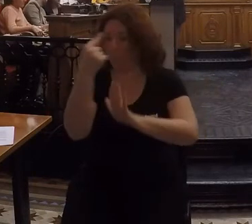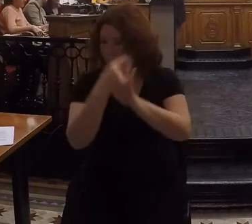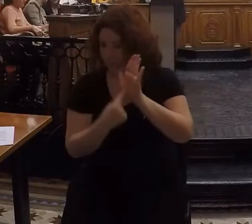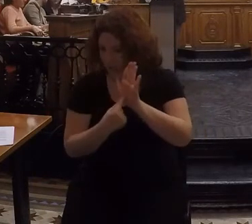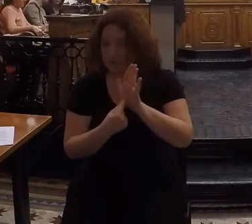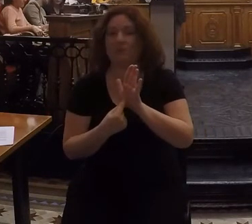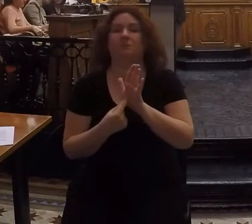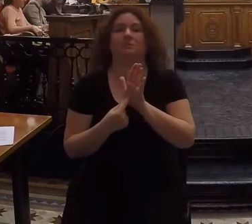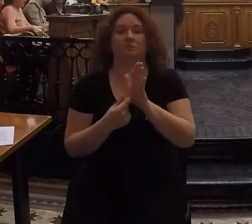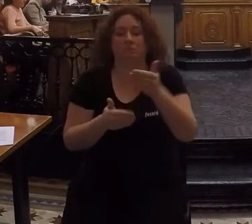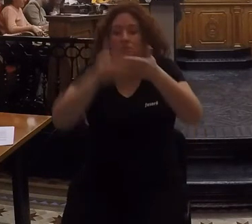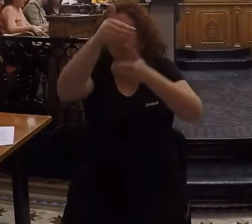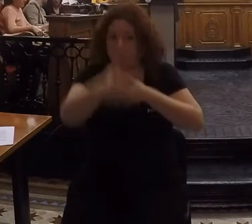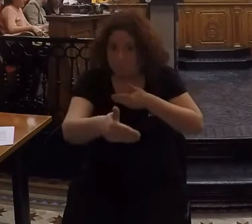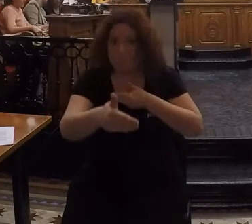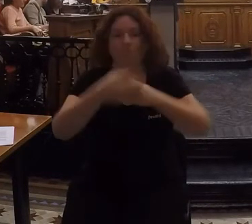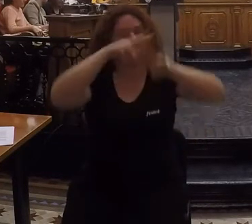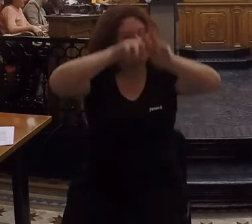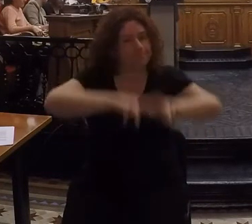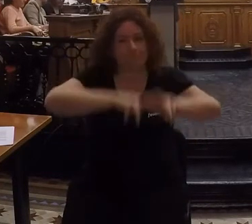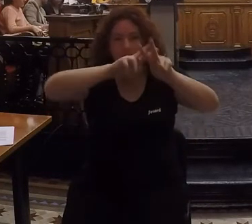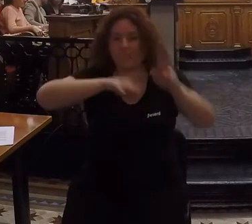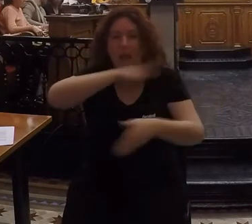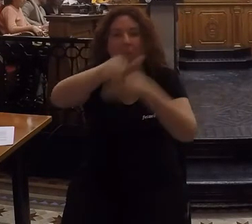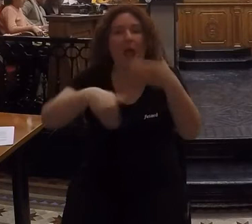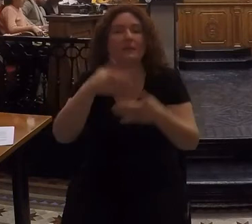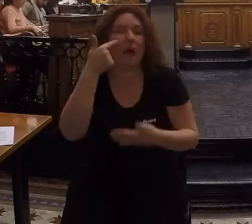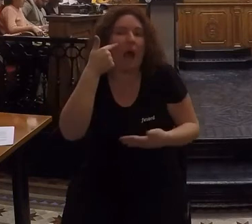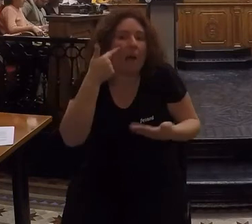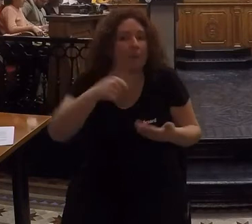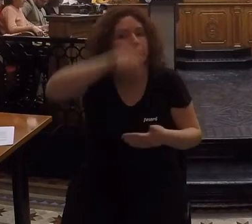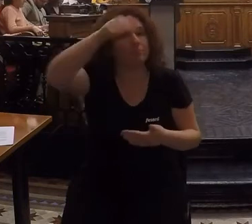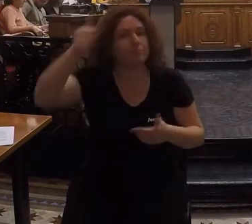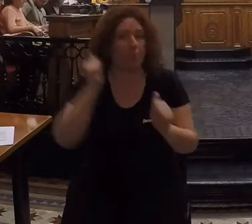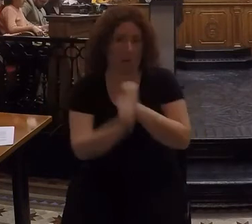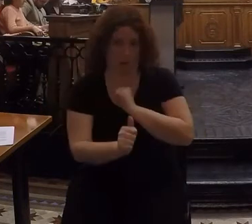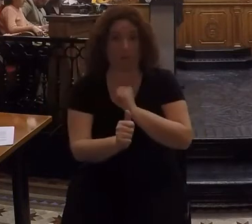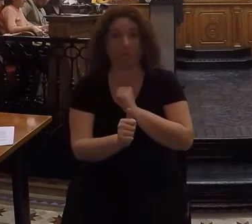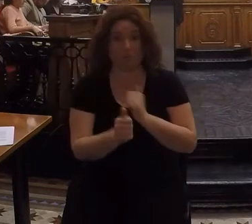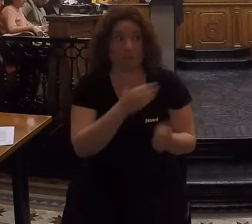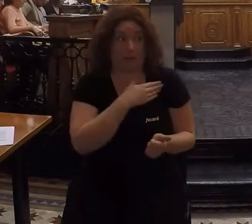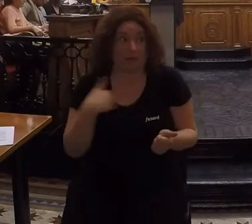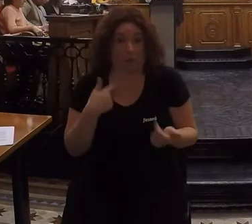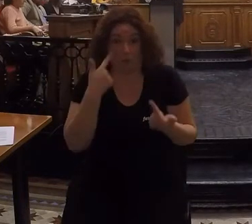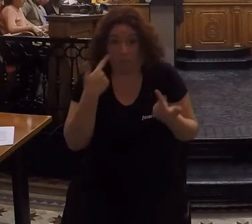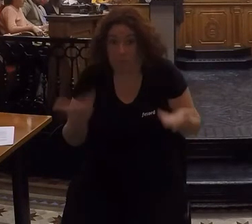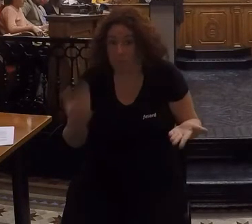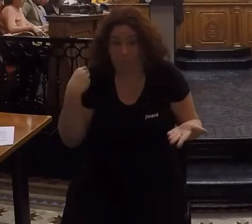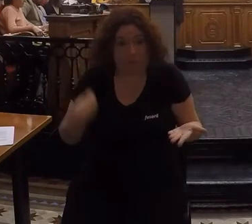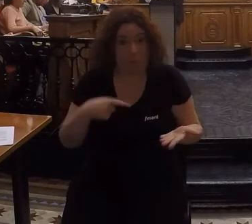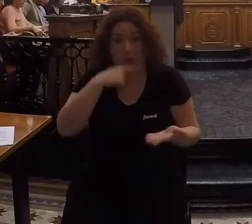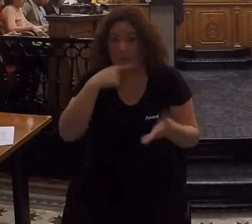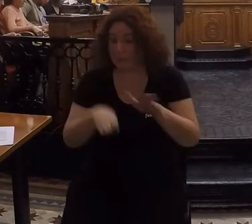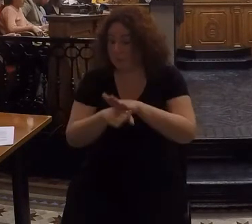señor alcalde han incluido y que deben cumplir de forma escrupulosa para que Elche avance en la dirección